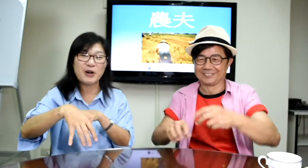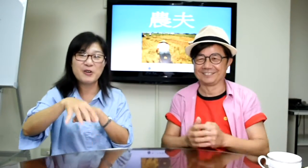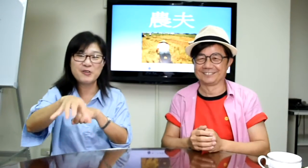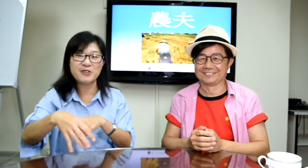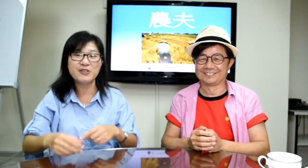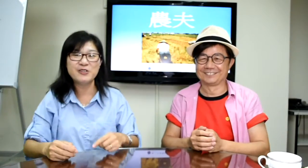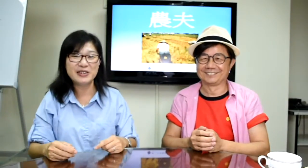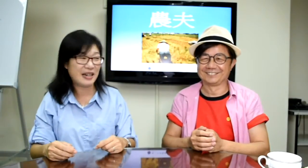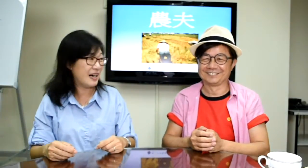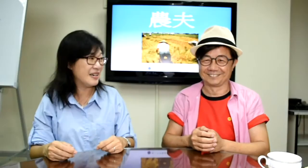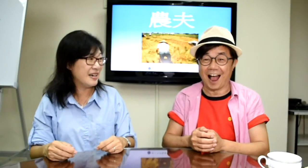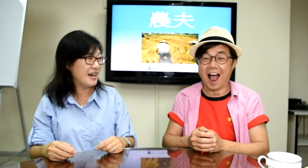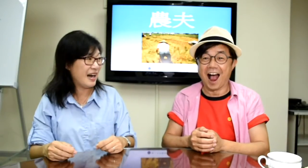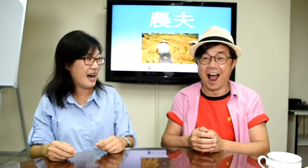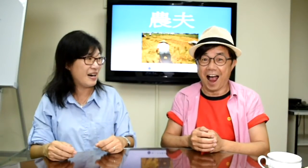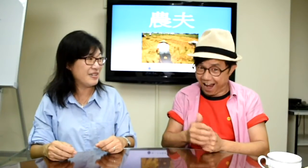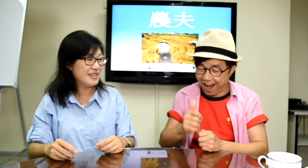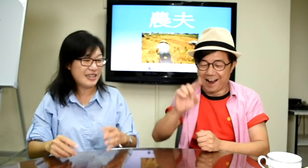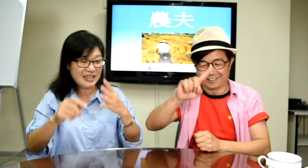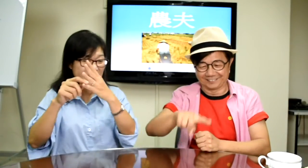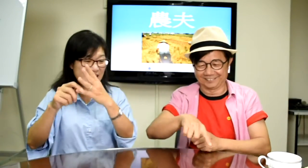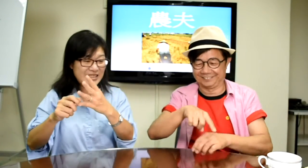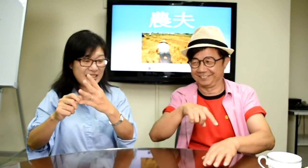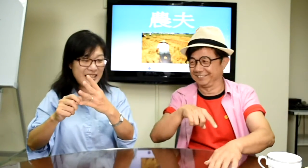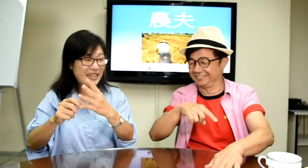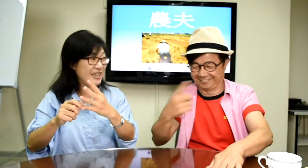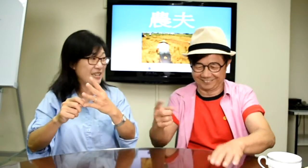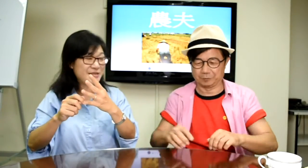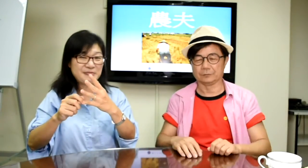夫，好，第四题，